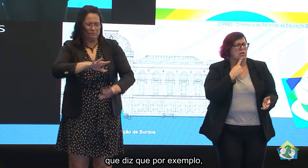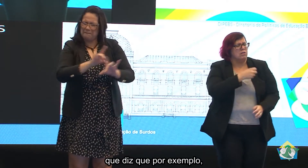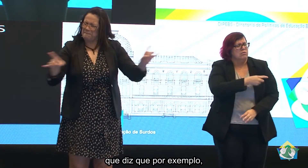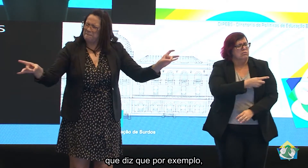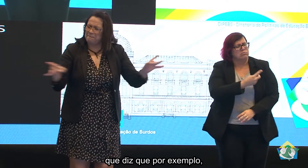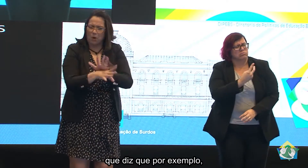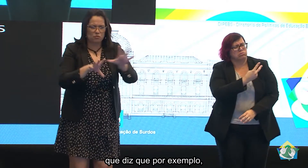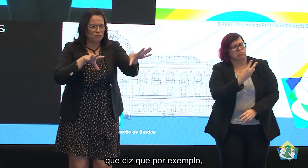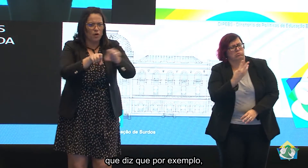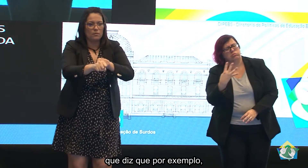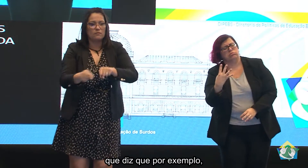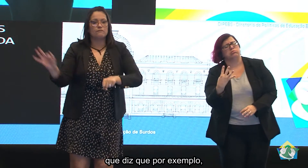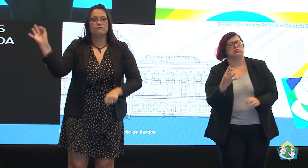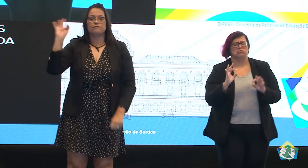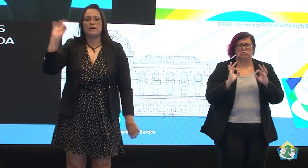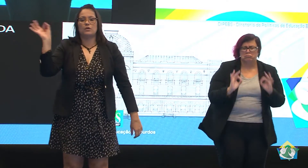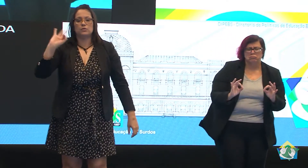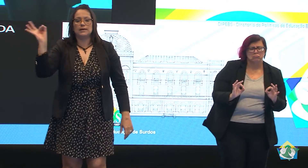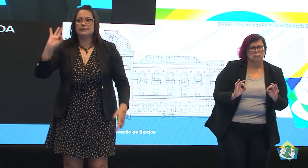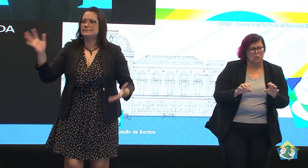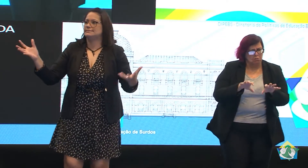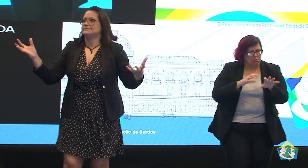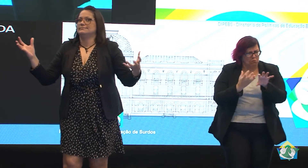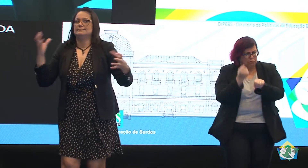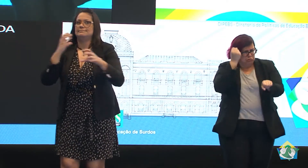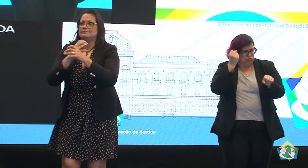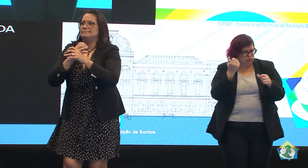que diz que, por exemplo,